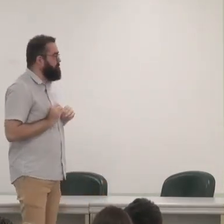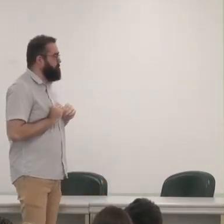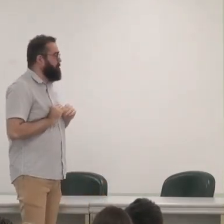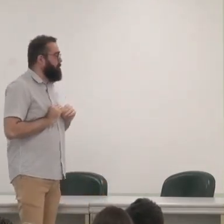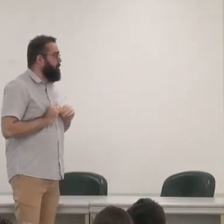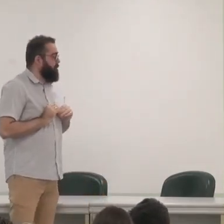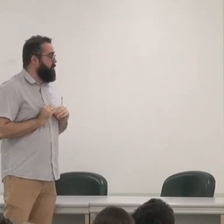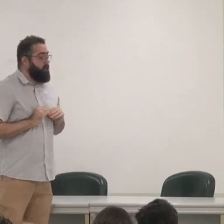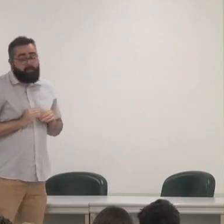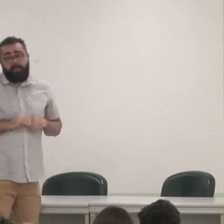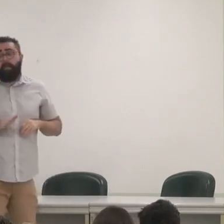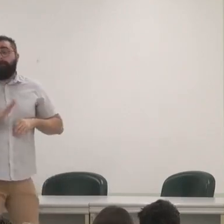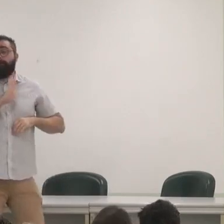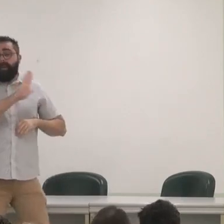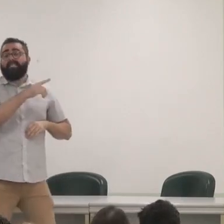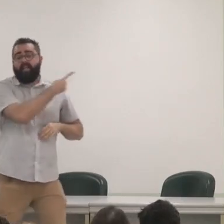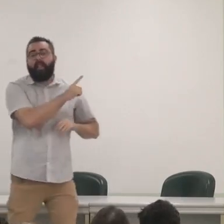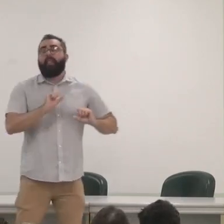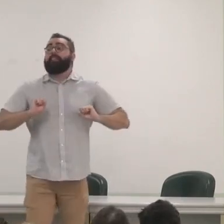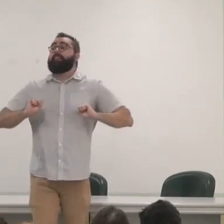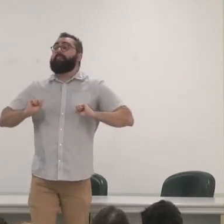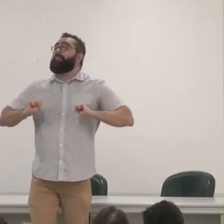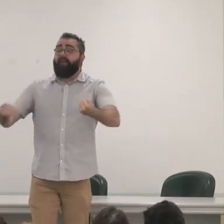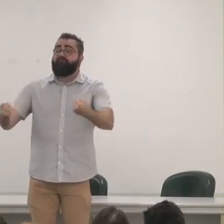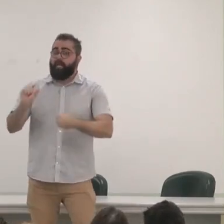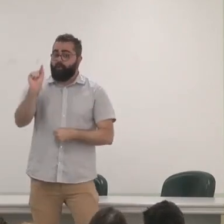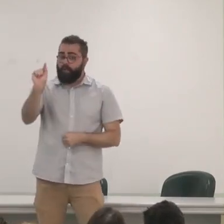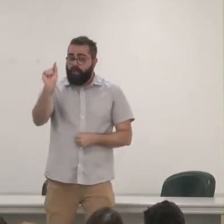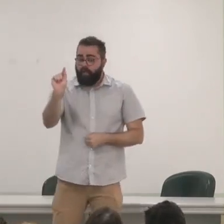e a gente acaba entendê-las como sendo arbitrárias.